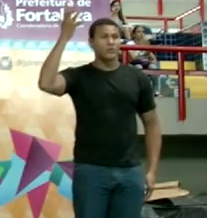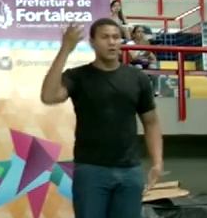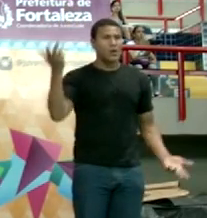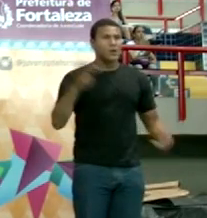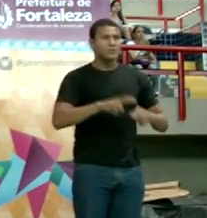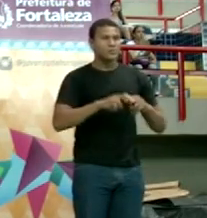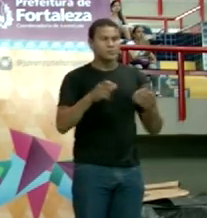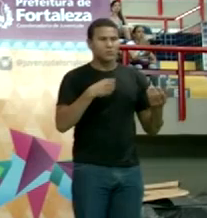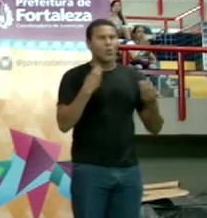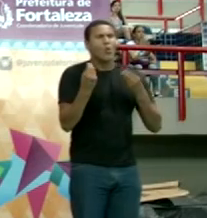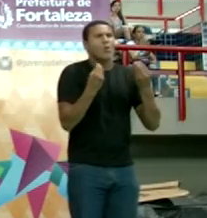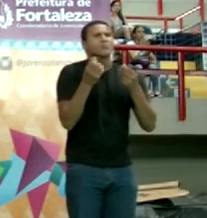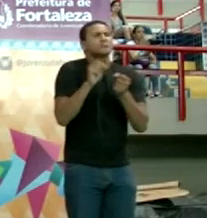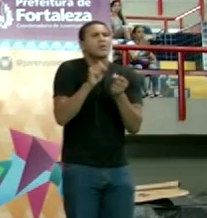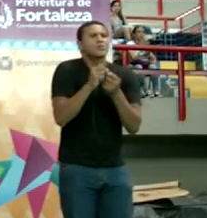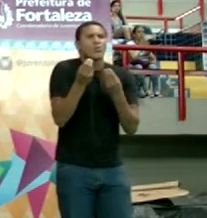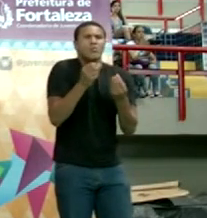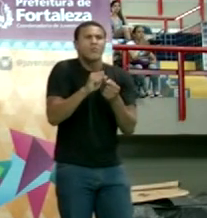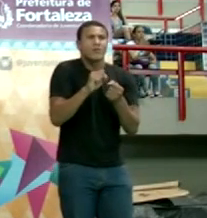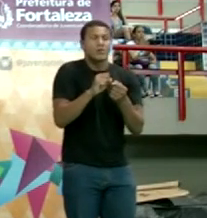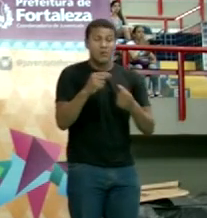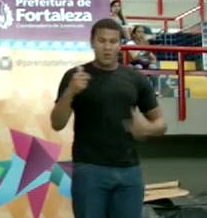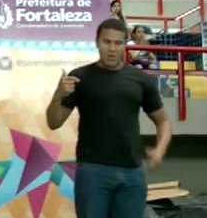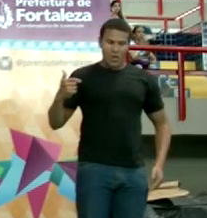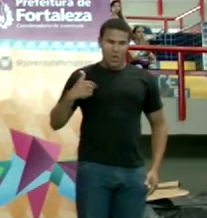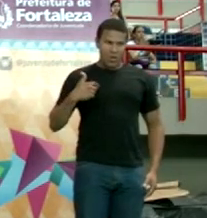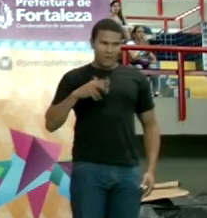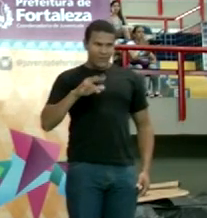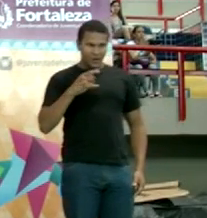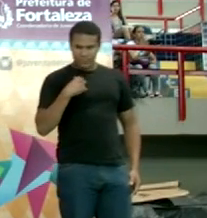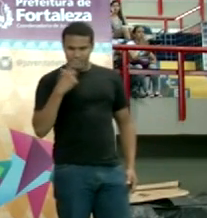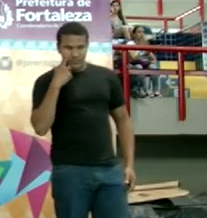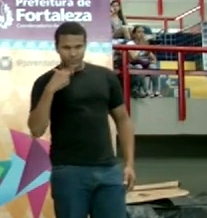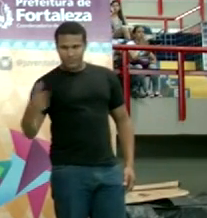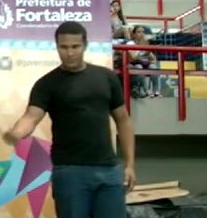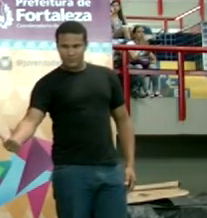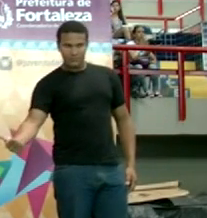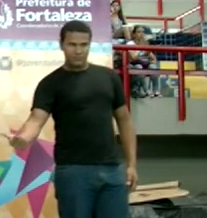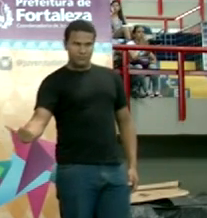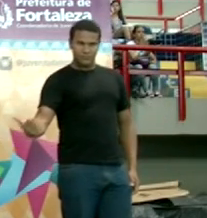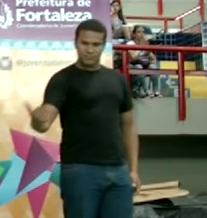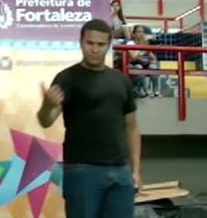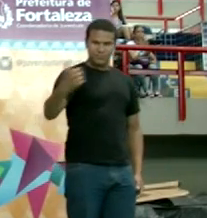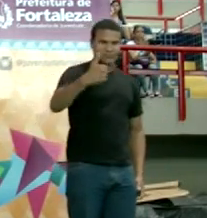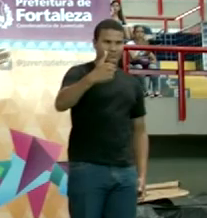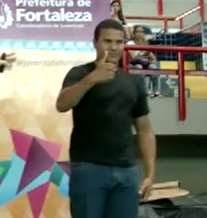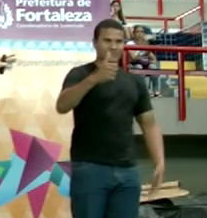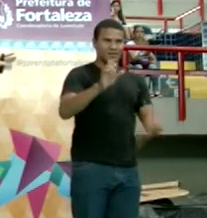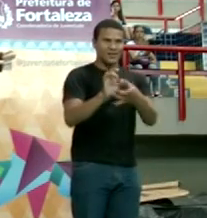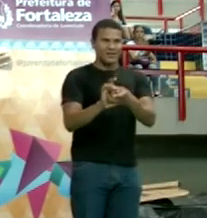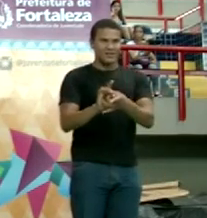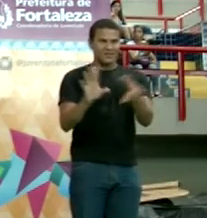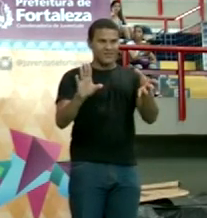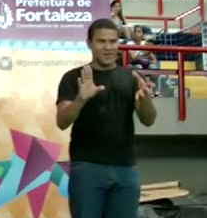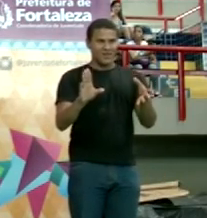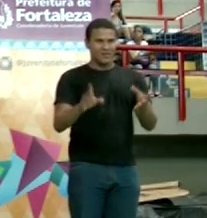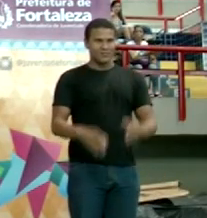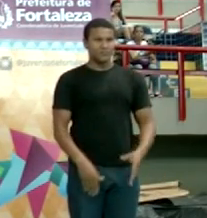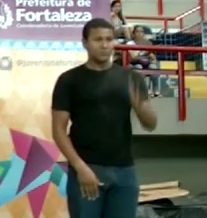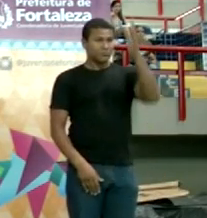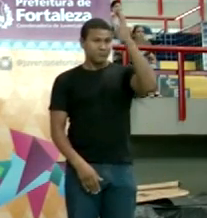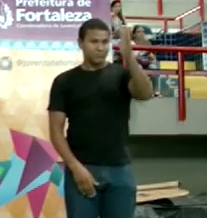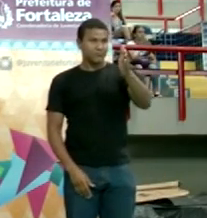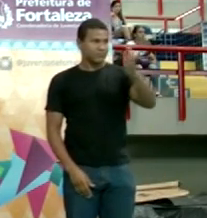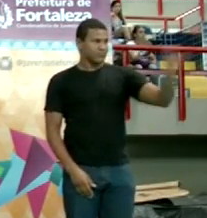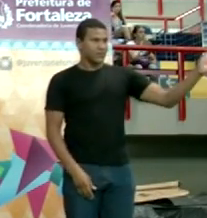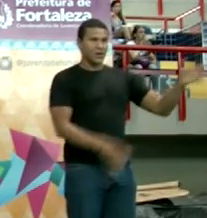Vai ficar assim. Eu vou ficar revezando o Partido Liberal, que vai ser o pessoal daqui para lá, com o